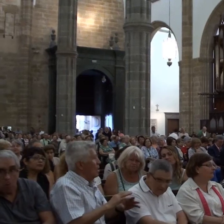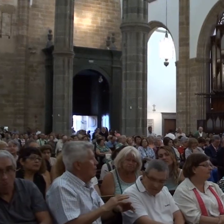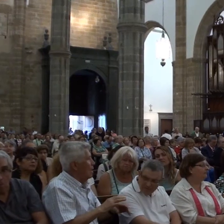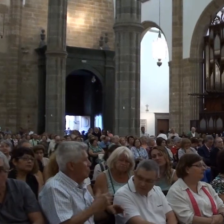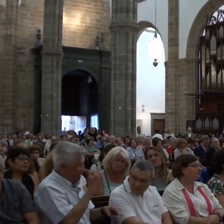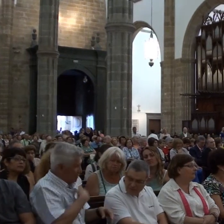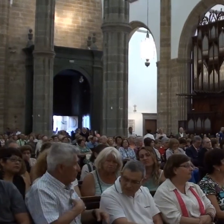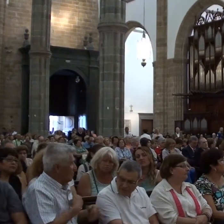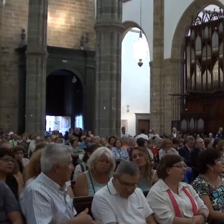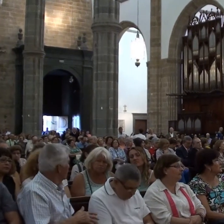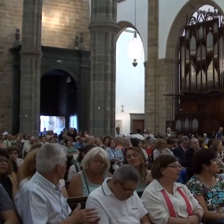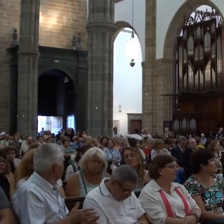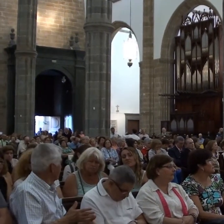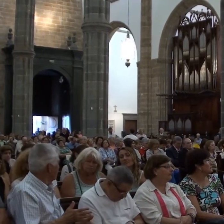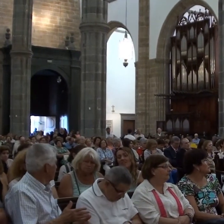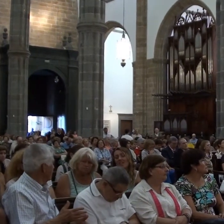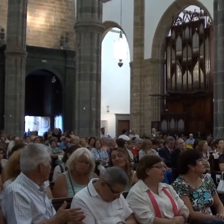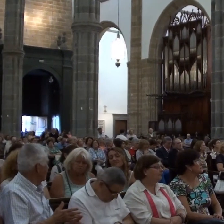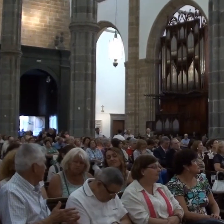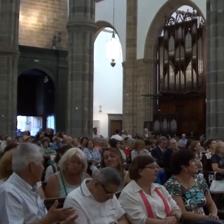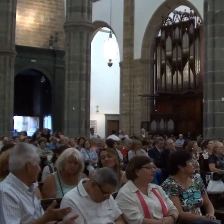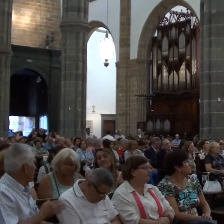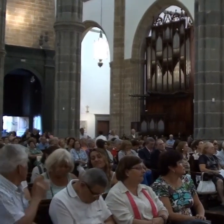viene a mí